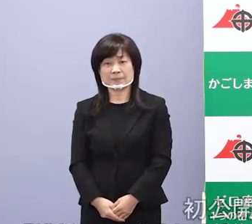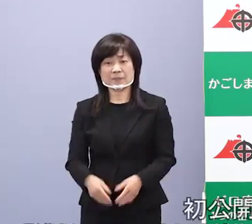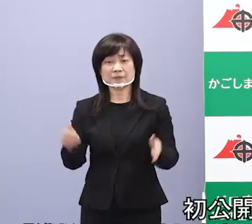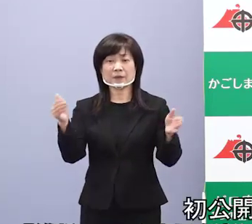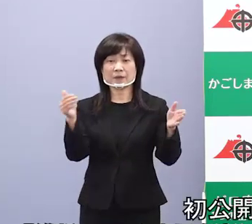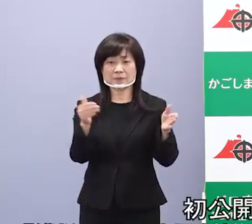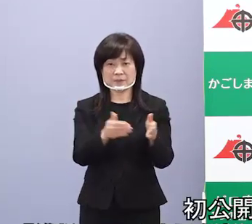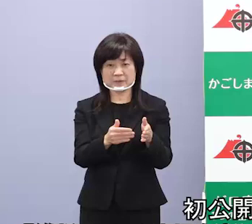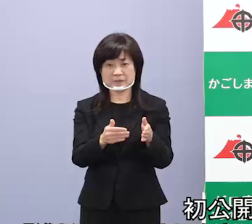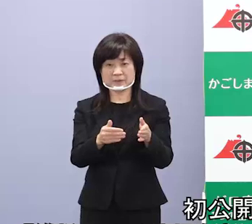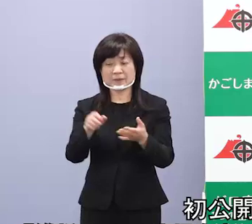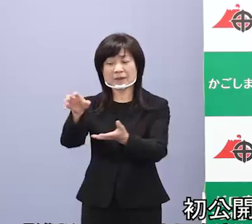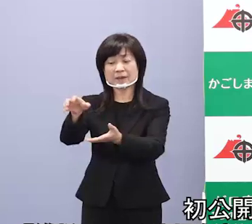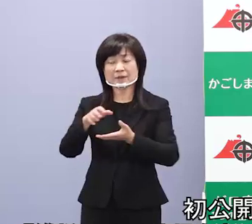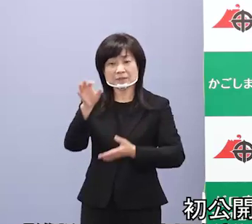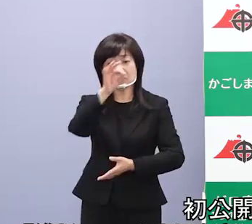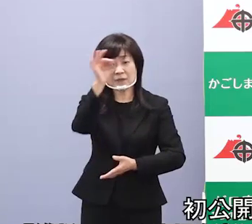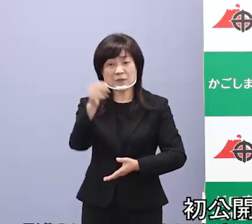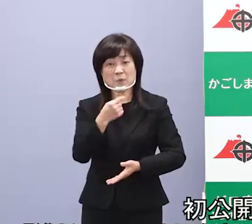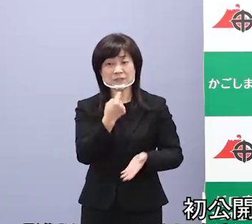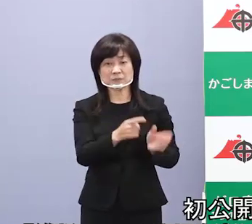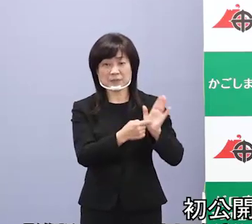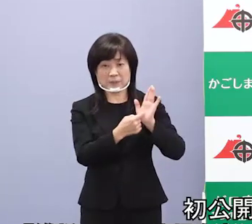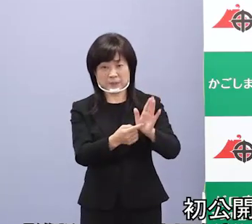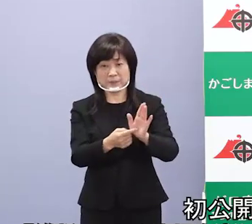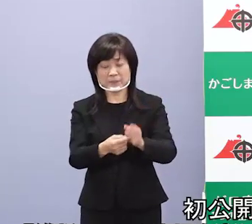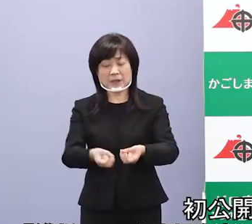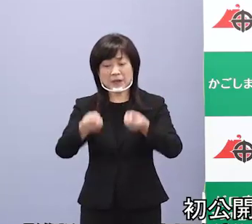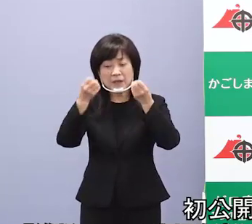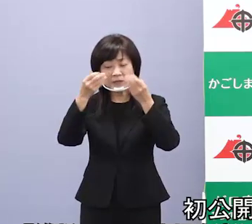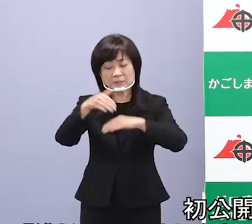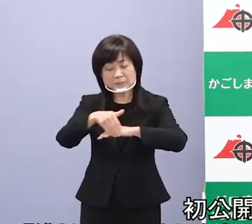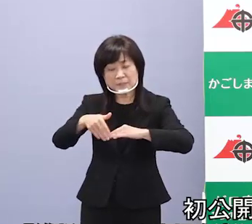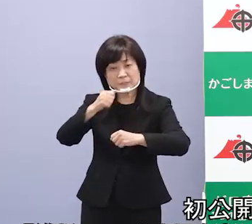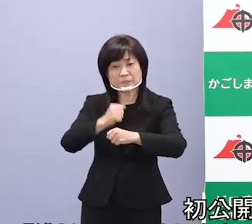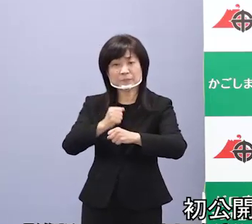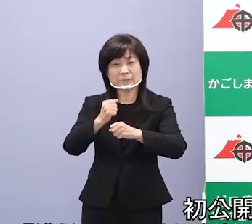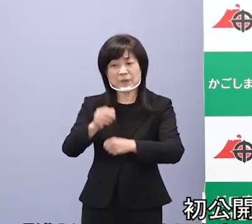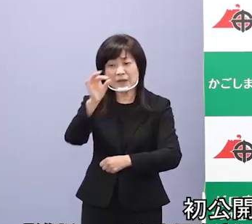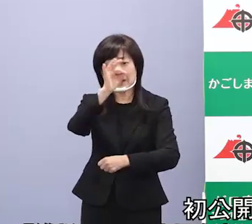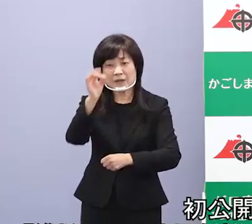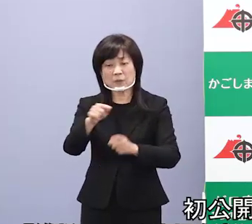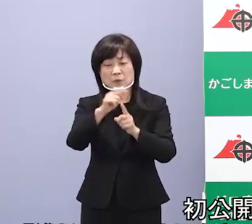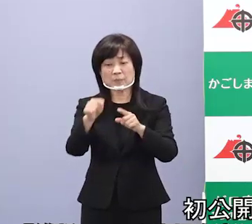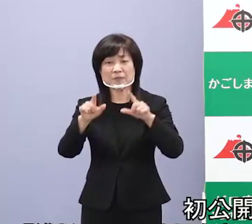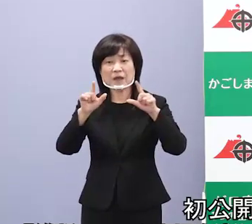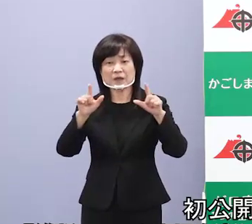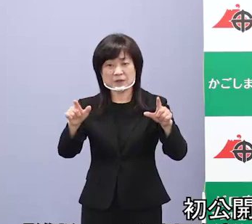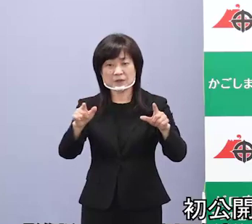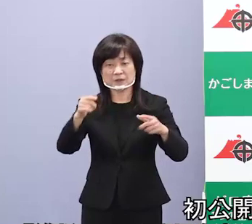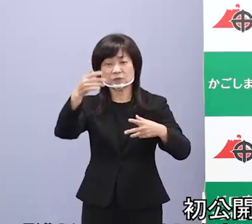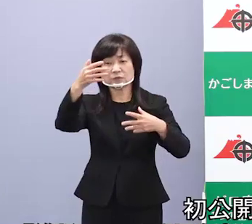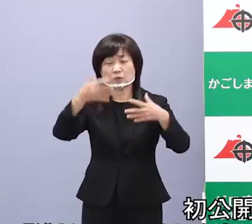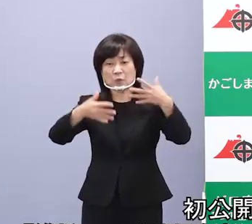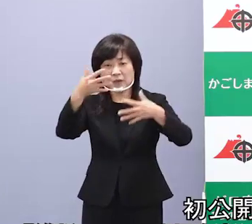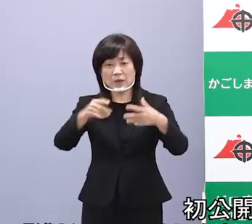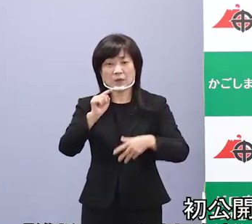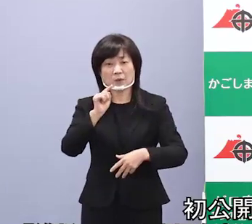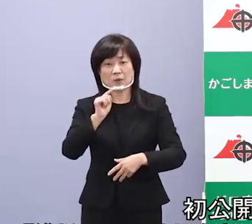最後に稼ぐ観光の実現に向け新たに制作した観光 PR 動画についてご説明いたします。